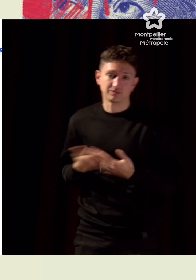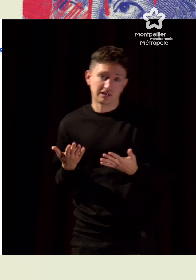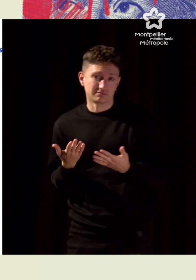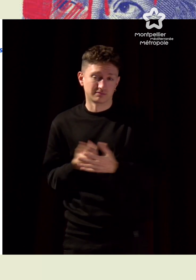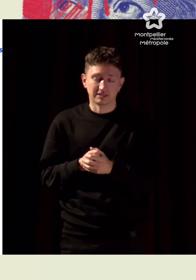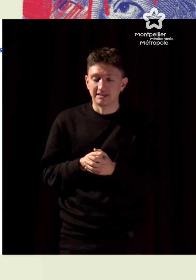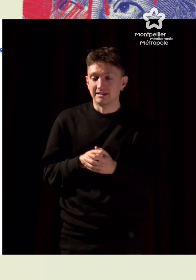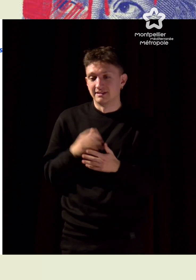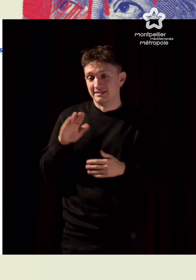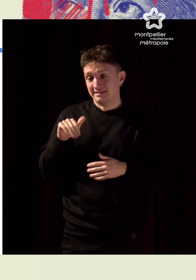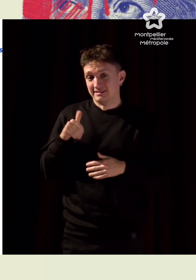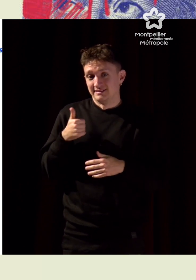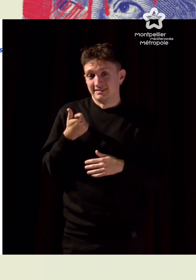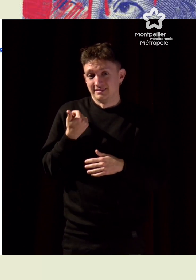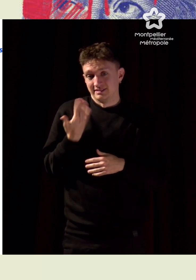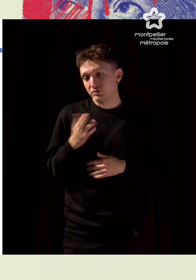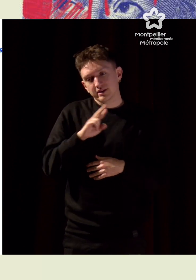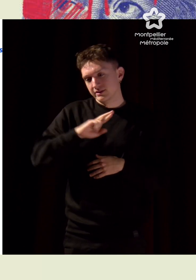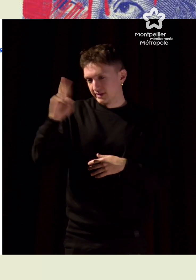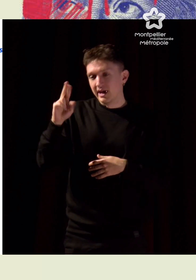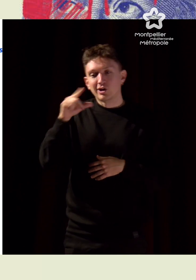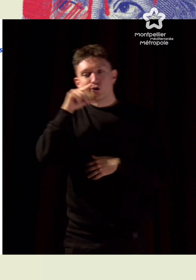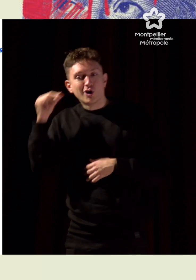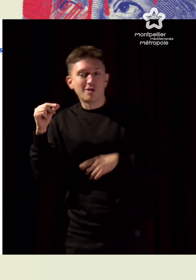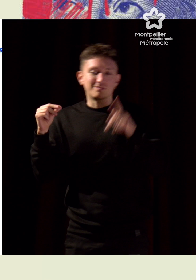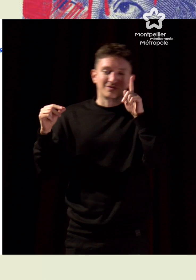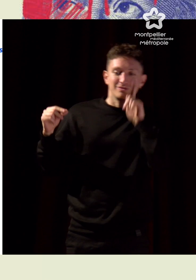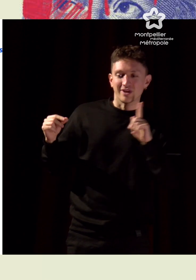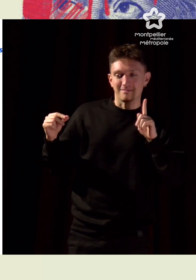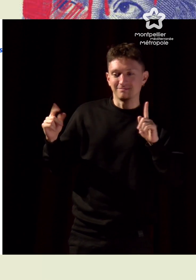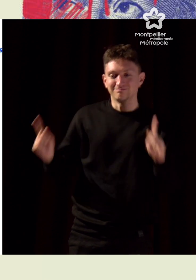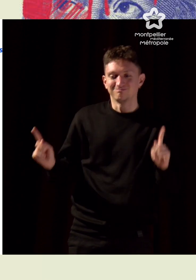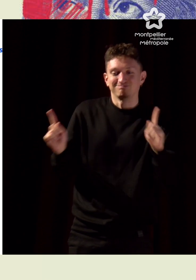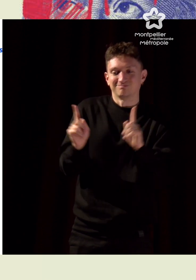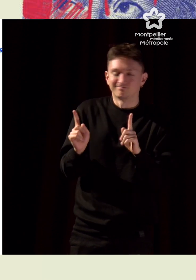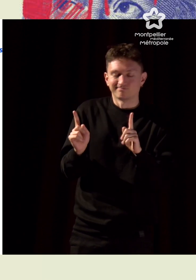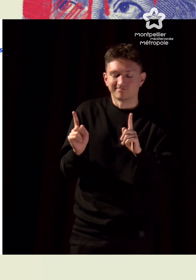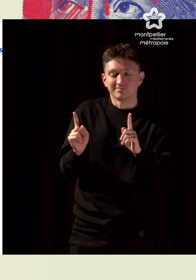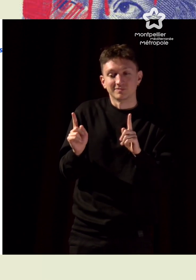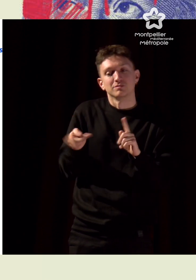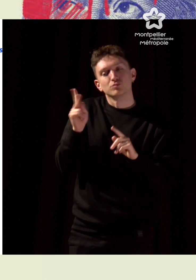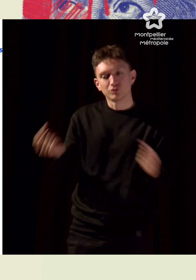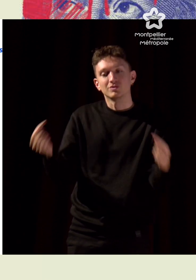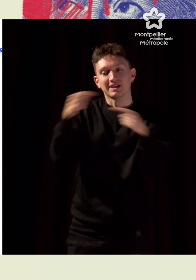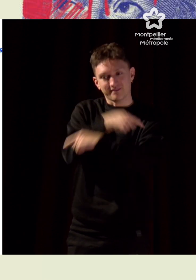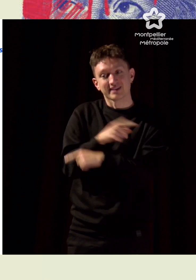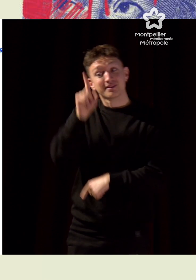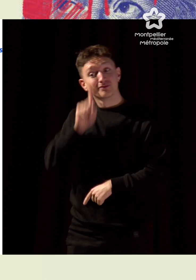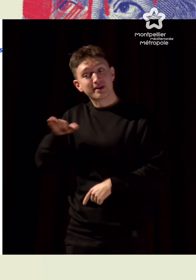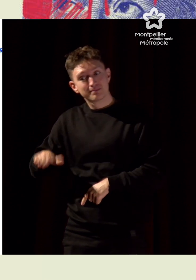en général, dans ce cas-là, il y a rarement de mariage. Par contre, il y a des mariages possibles entre des femmes pygmées et des